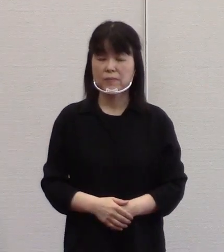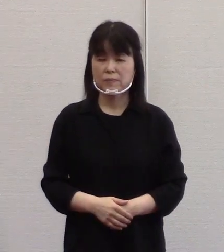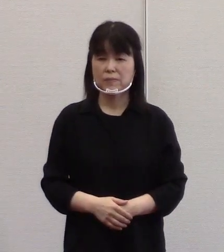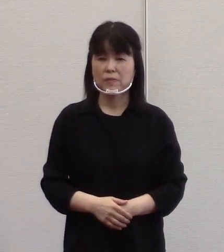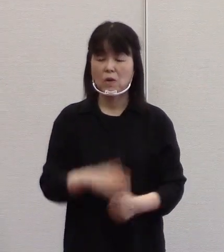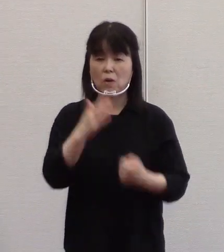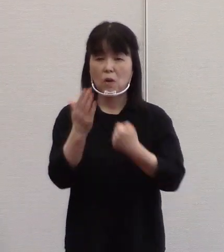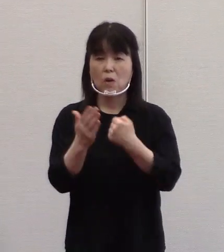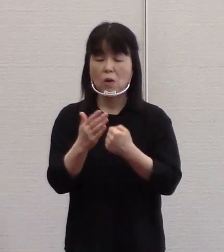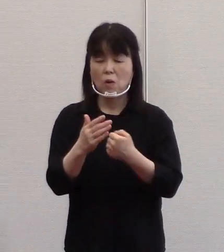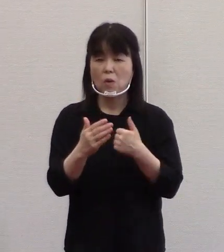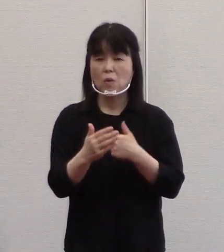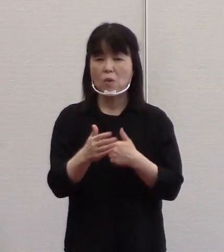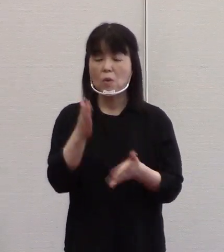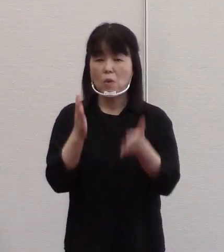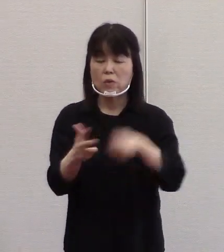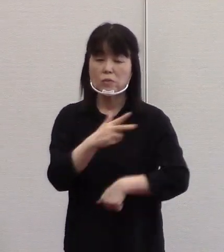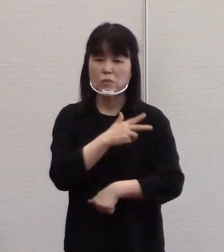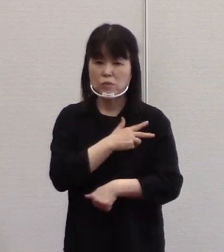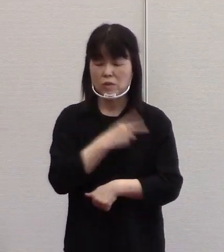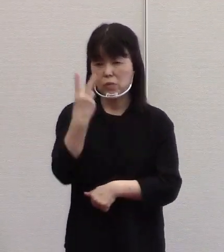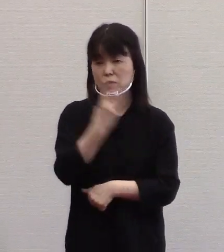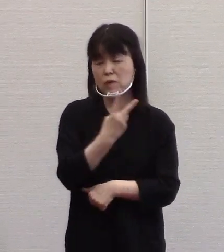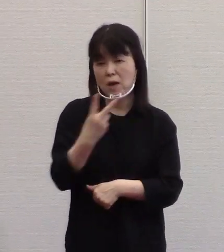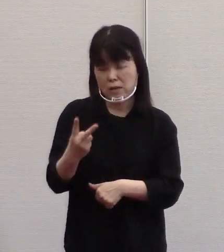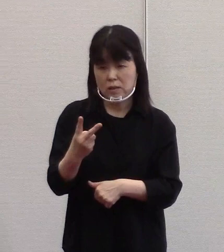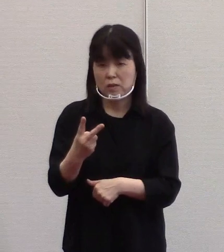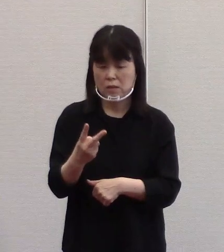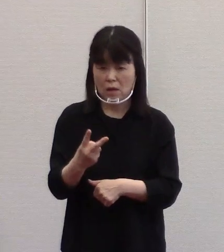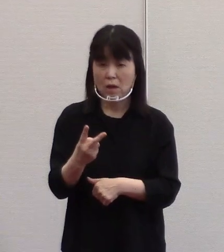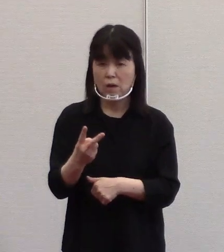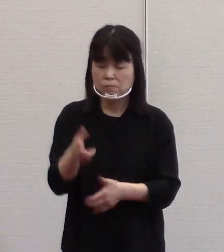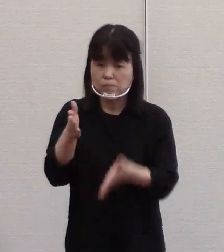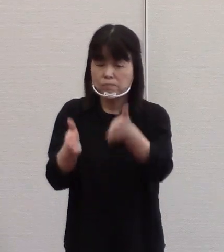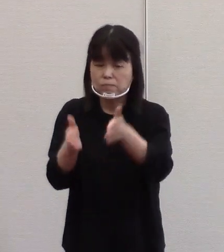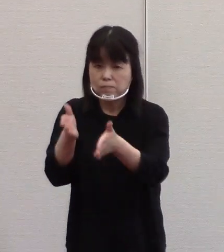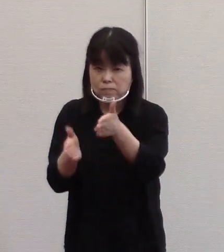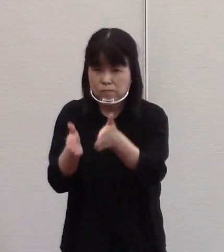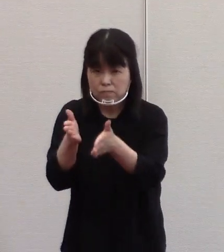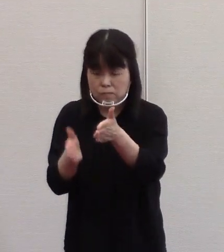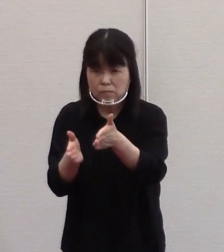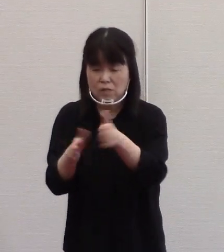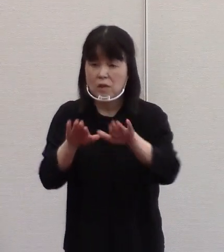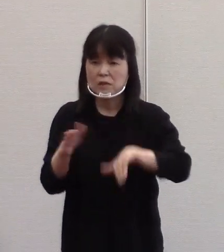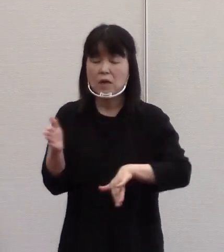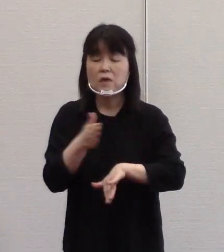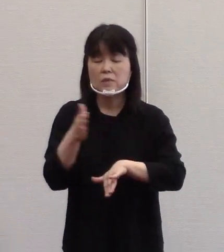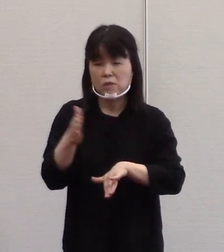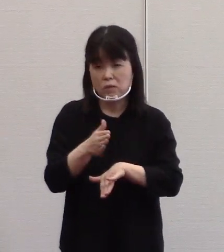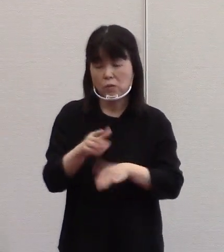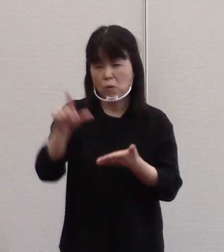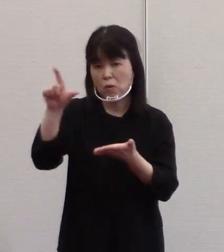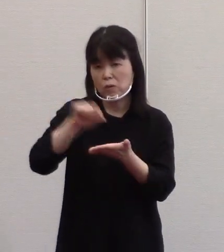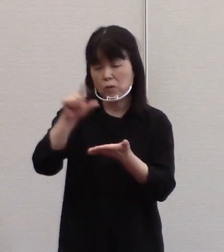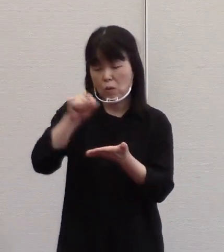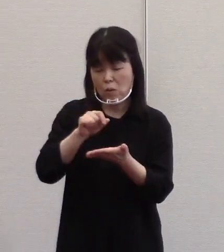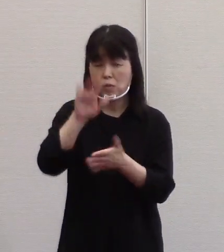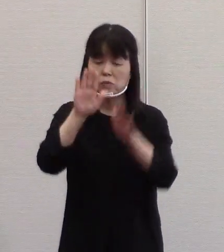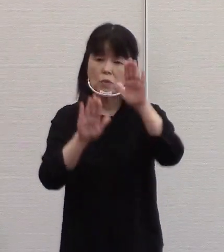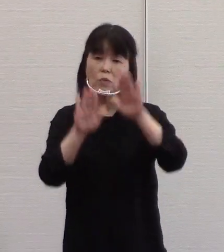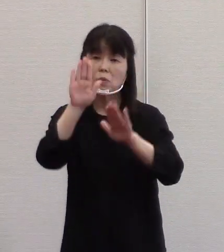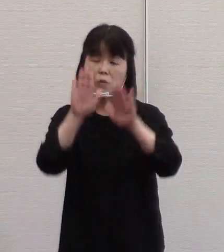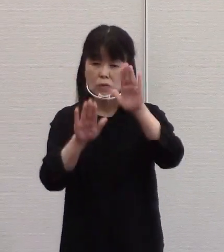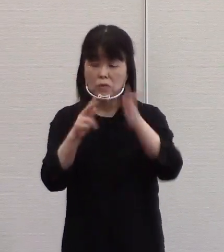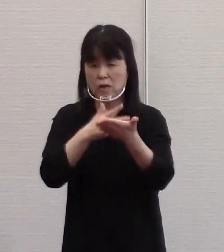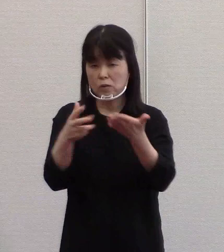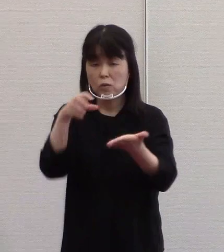保育士2人がスタッフとして対応するということで、直近の利用状況等についてもそこに記載している